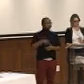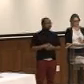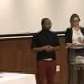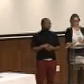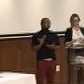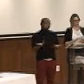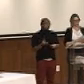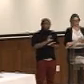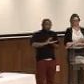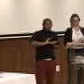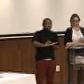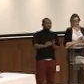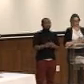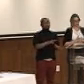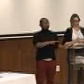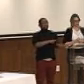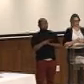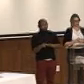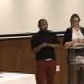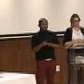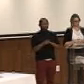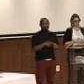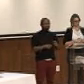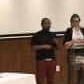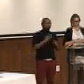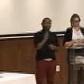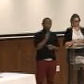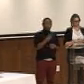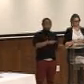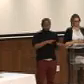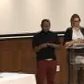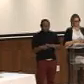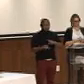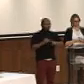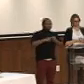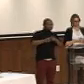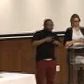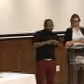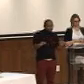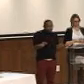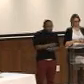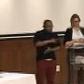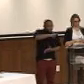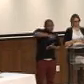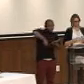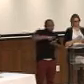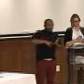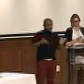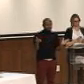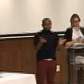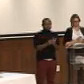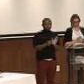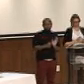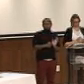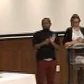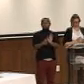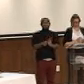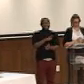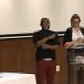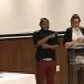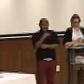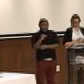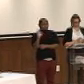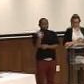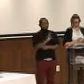semanas, entregou à comissão um documento final que foi 100% aprovado. Nós fizemos um